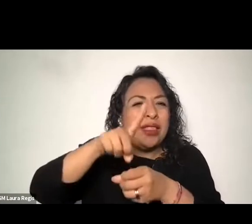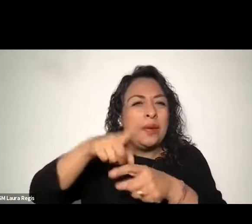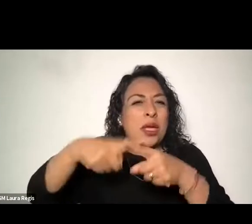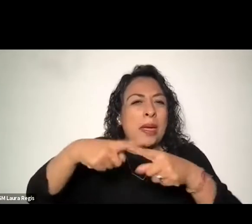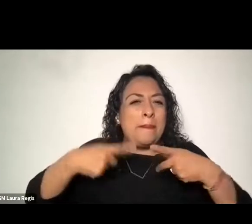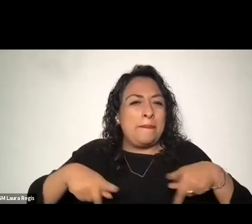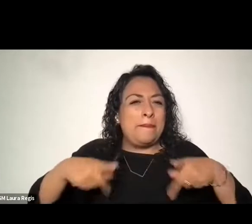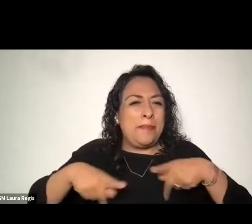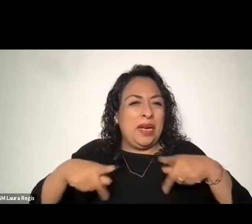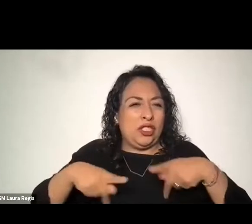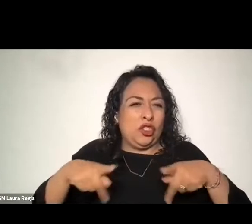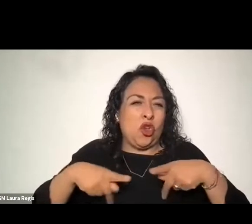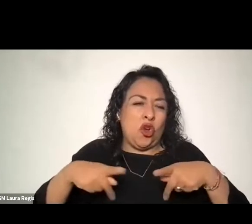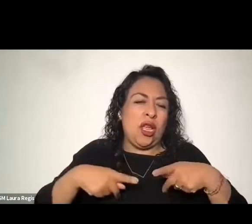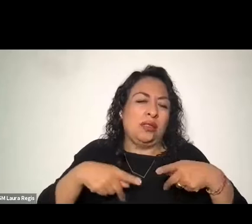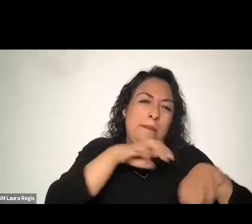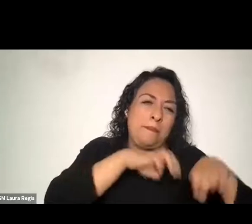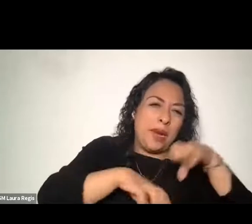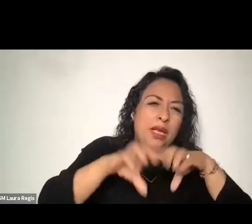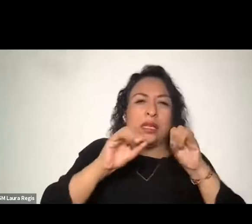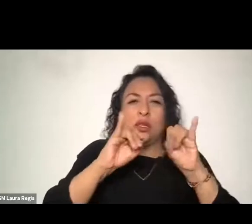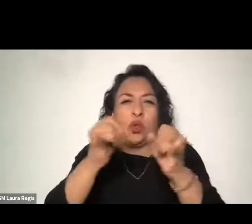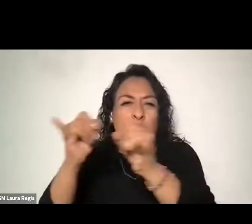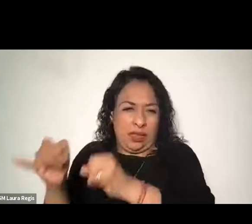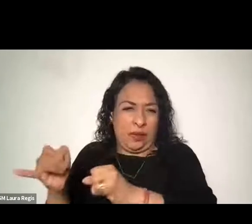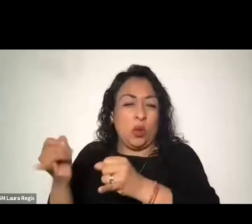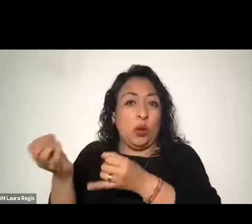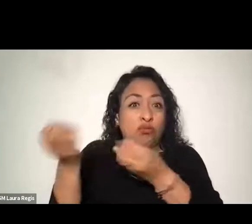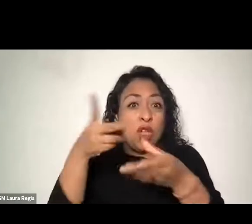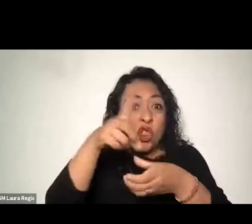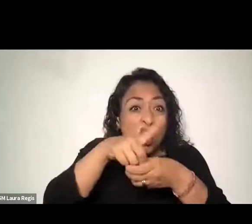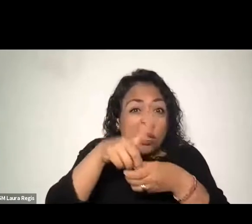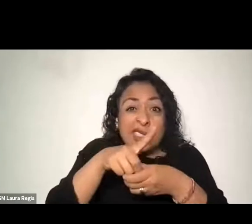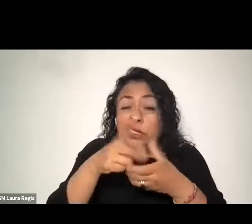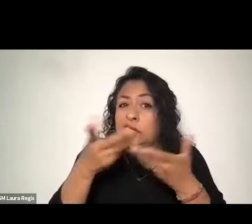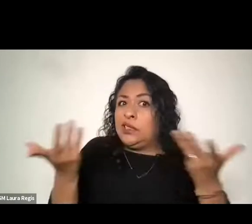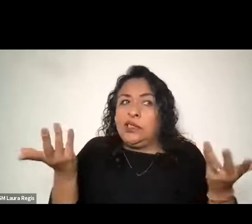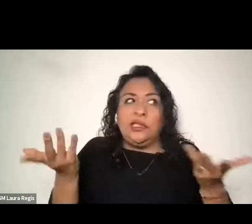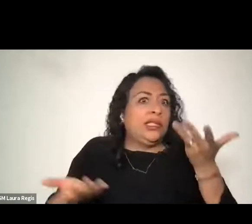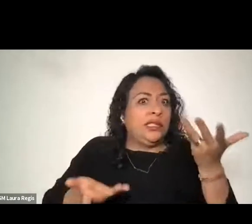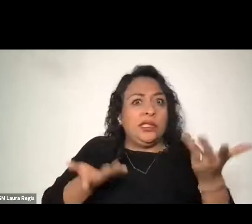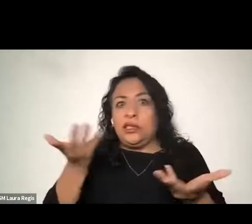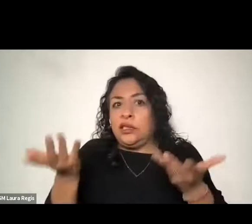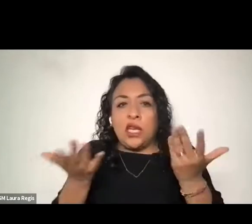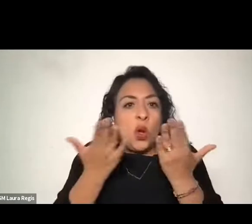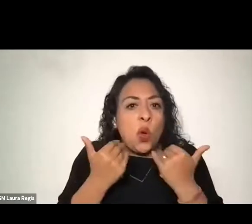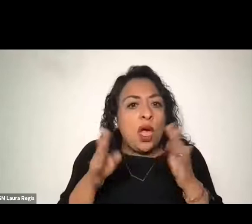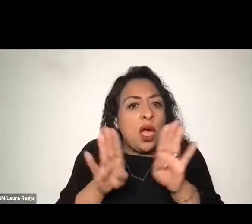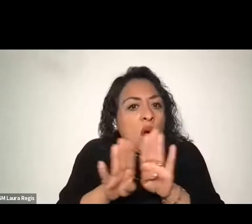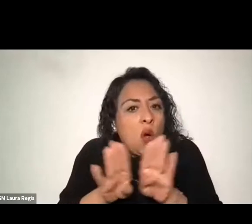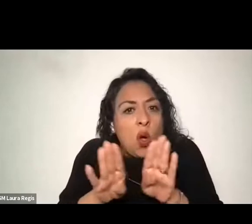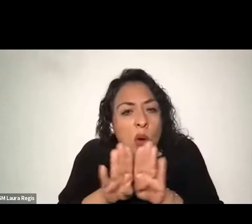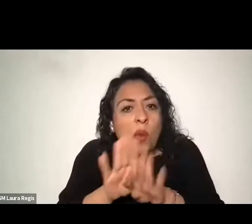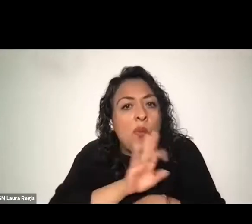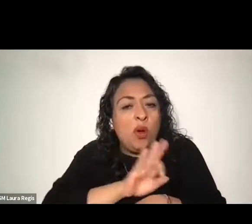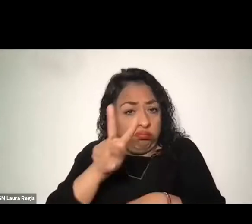personas físicas y morales a las organizaciones, no habría manera de argumentar que hay